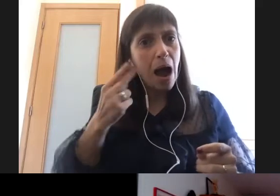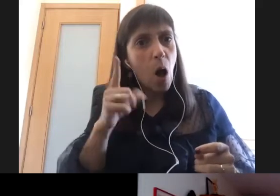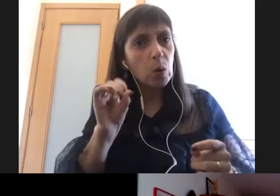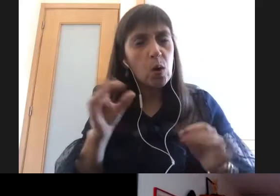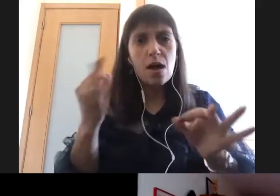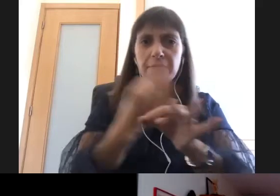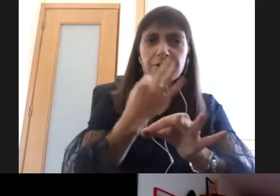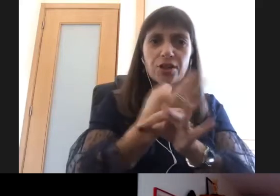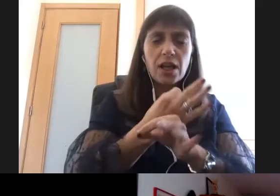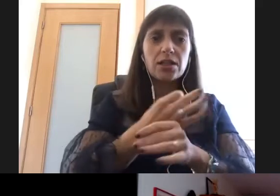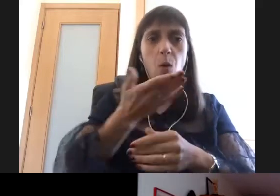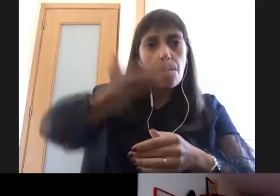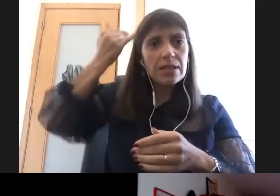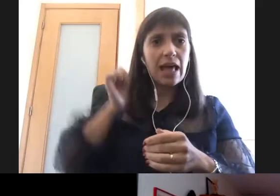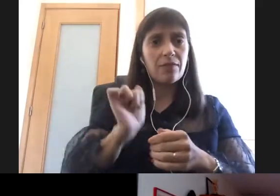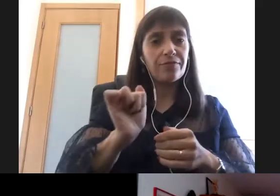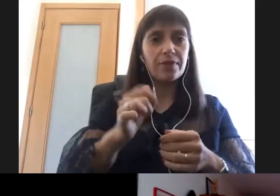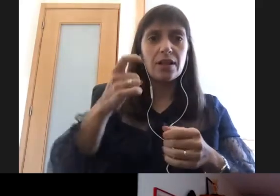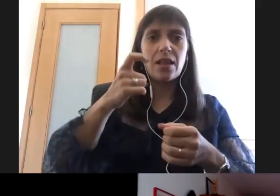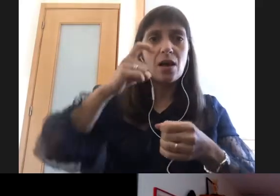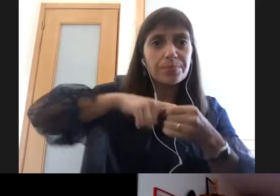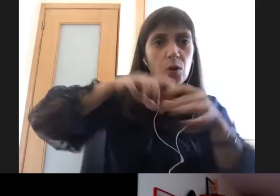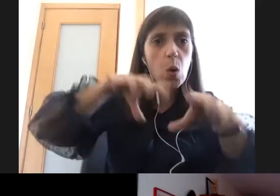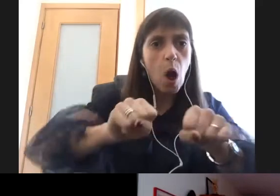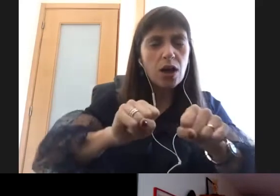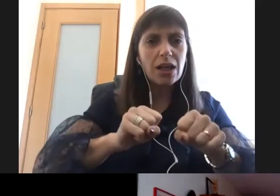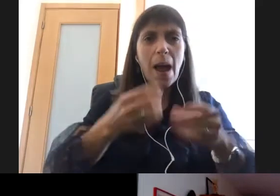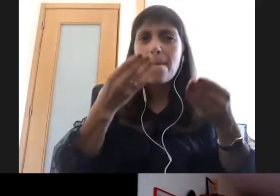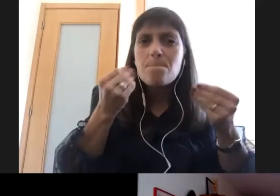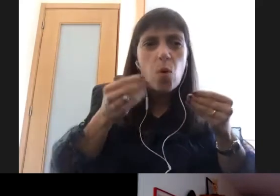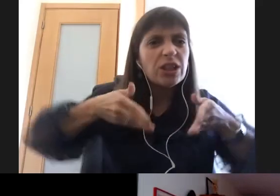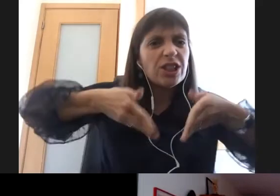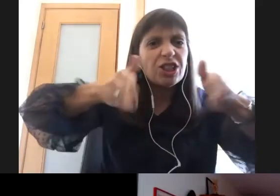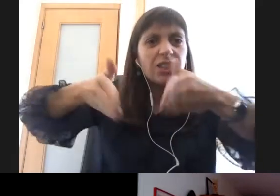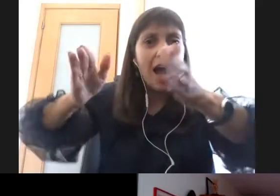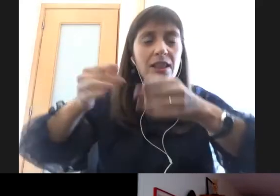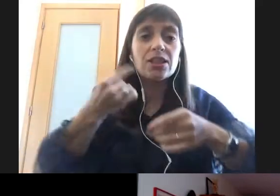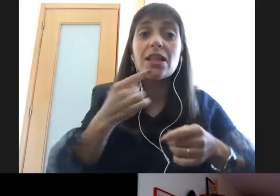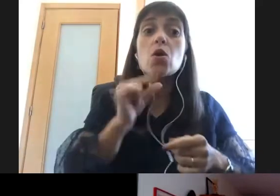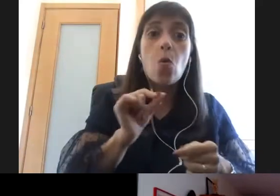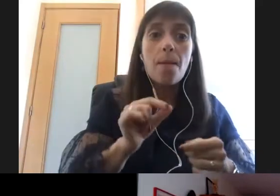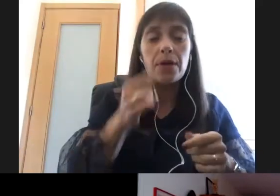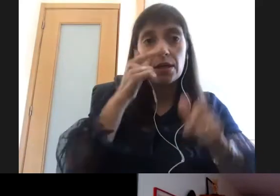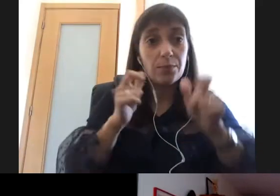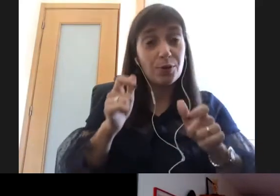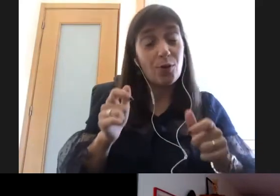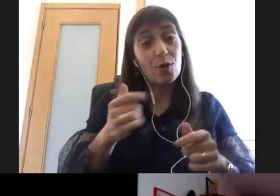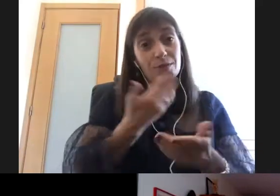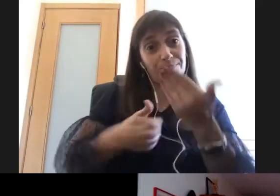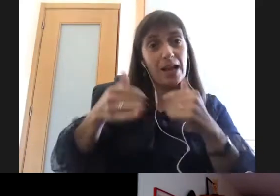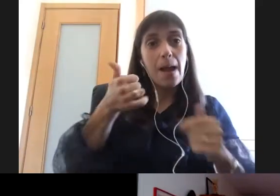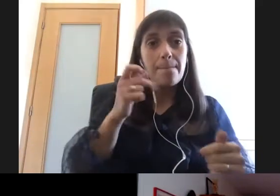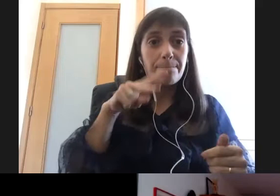a quantidade de avenidas e estradas importantes que têm nomes de bandeirantes, o Colégio dos